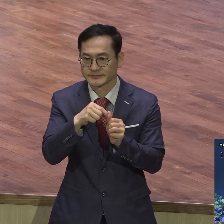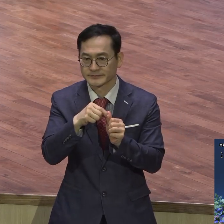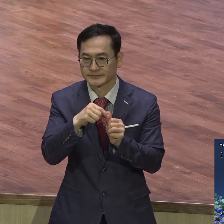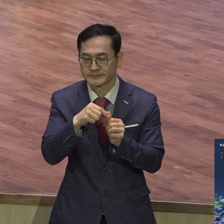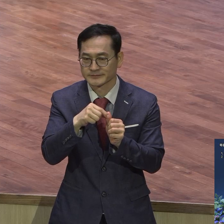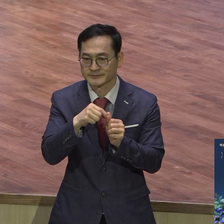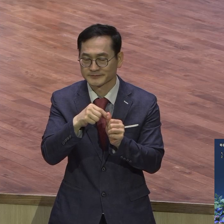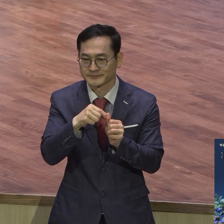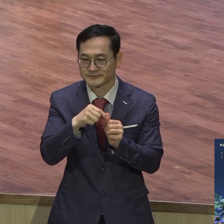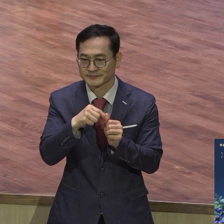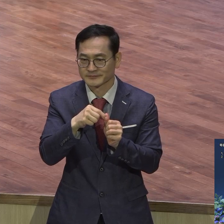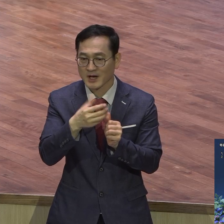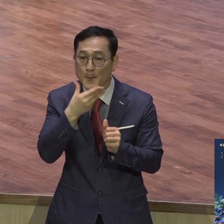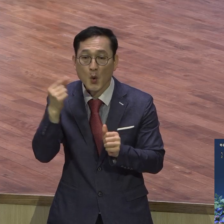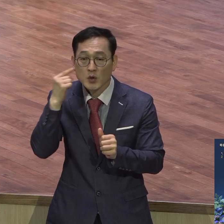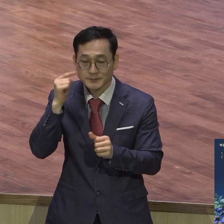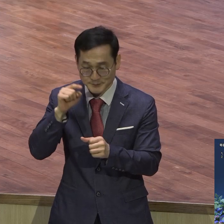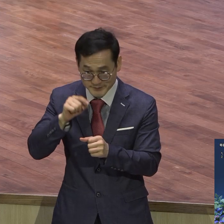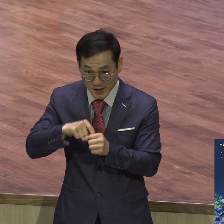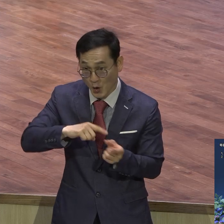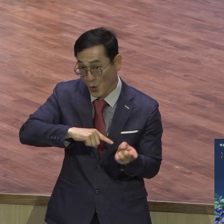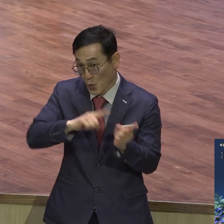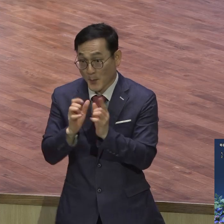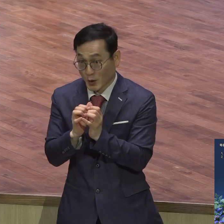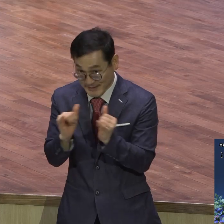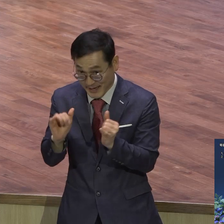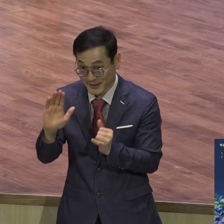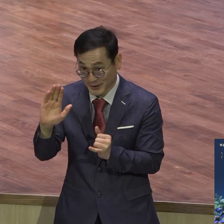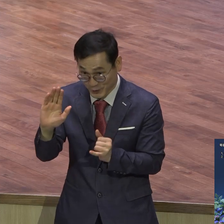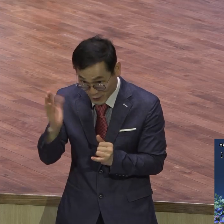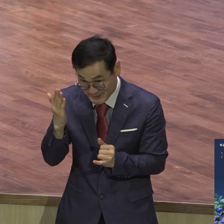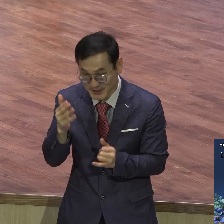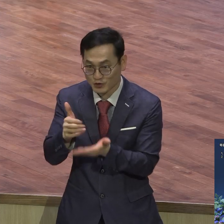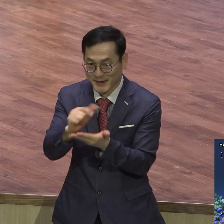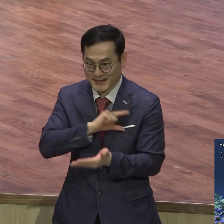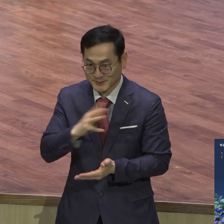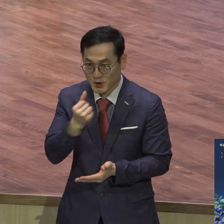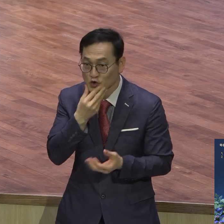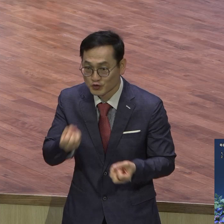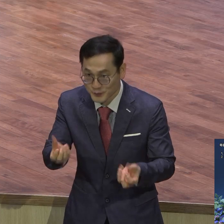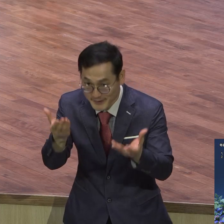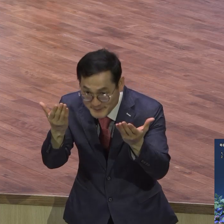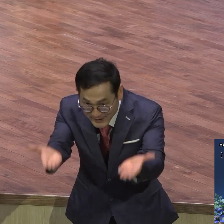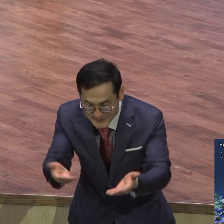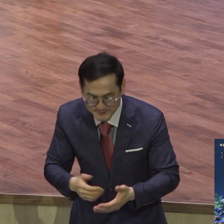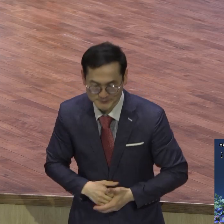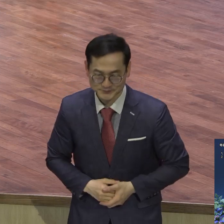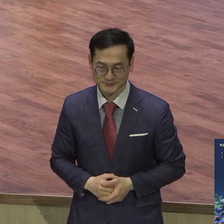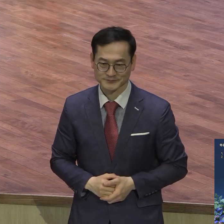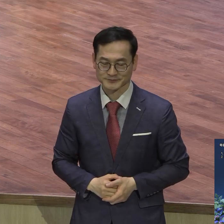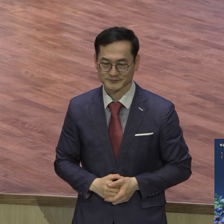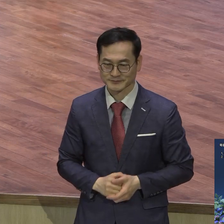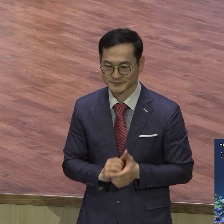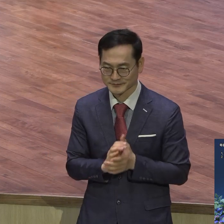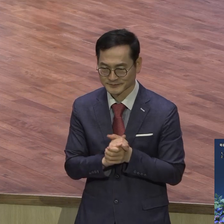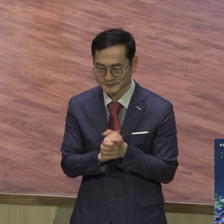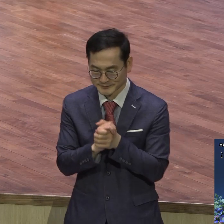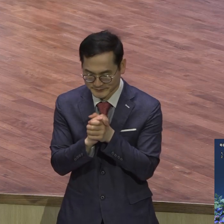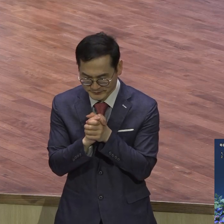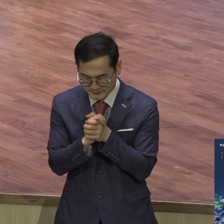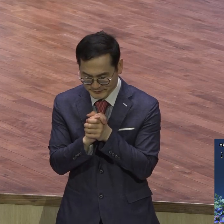생명살리는 보금적 회복자 다 되시기를 제물으로 축복합니다. 기도합시다. 아버지